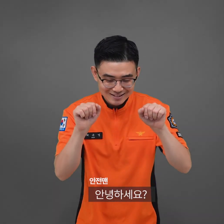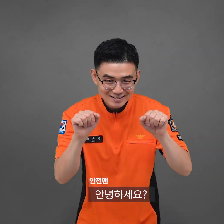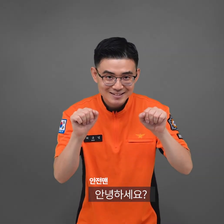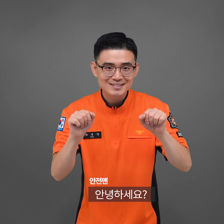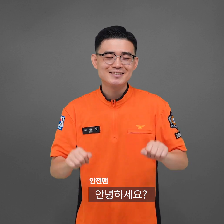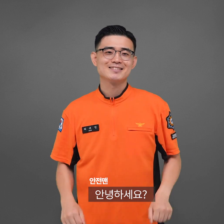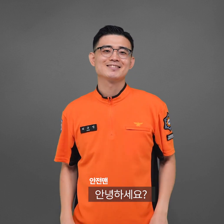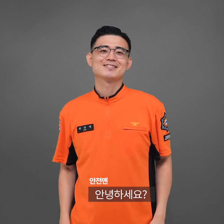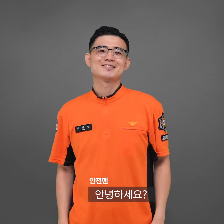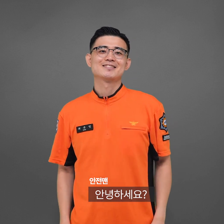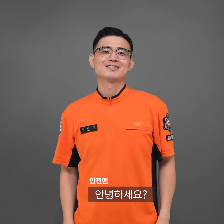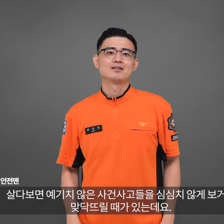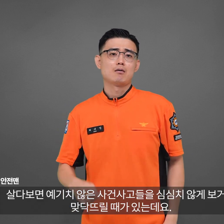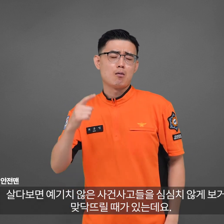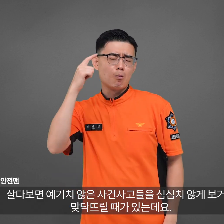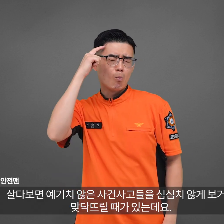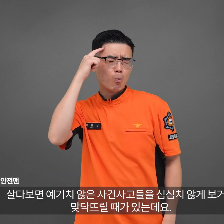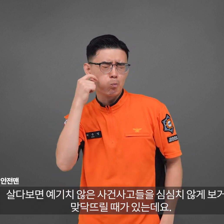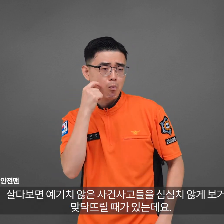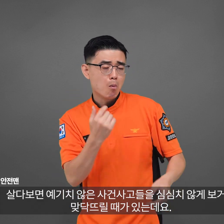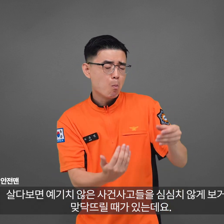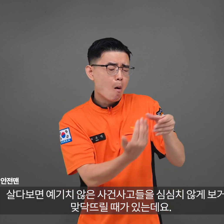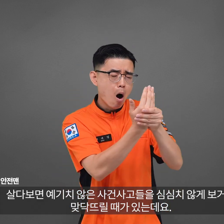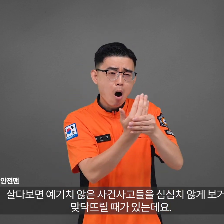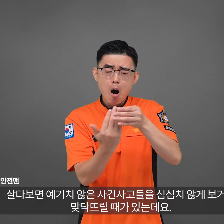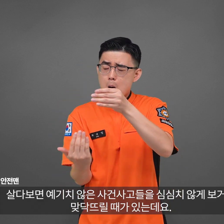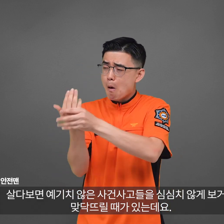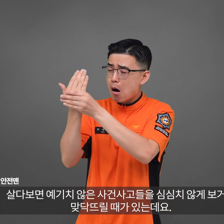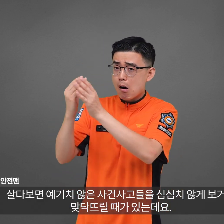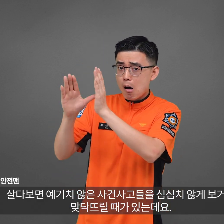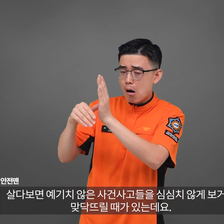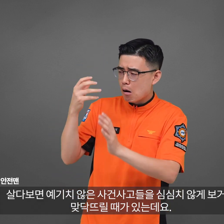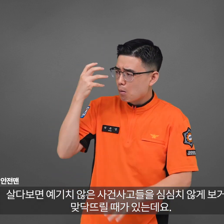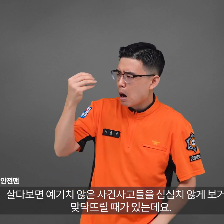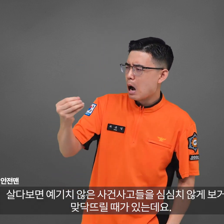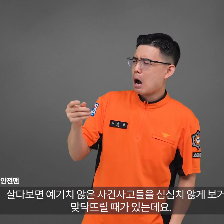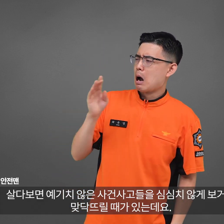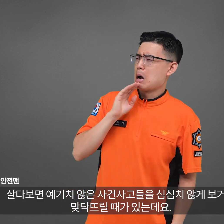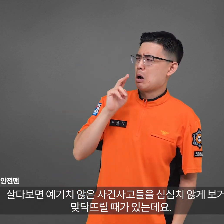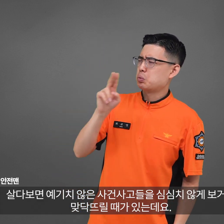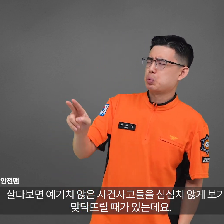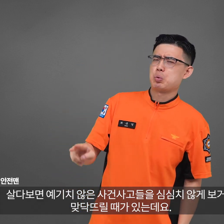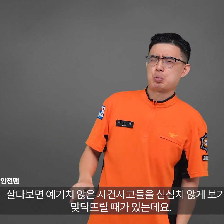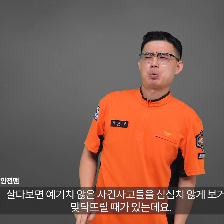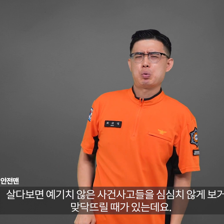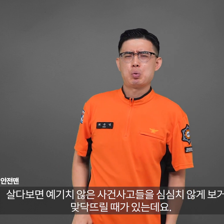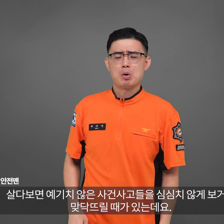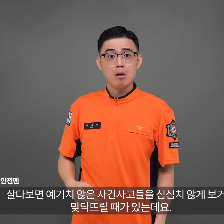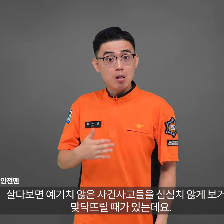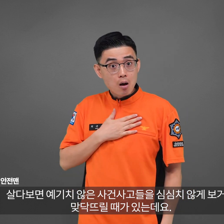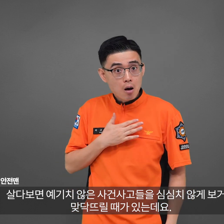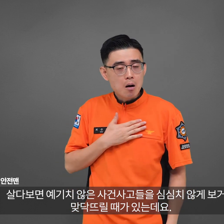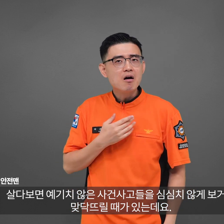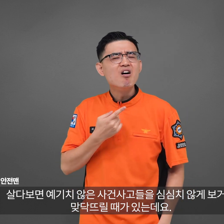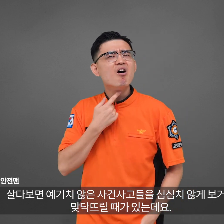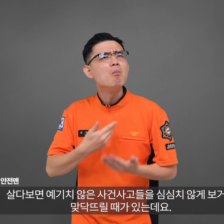안녕하세요. 살다 보면 예기치 않은 사건 사고들을 심심치 않게 보거나 맞닥뜨릴 때가 있는데요.